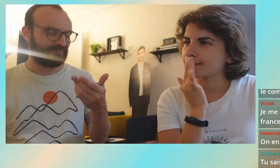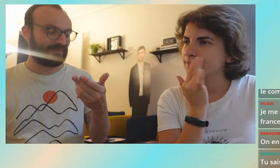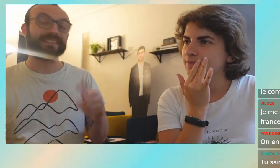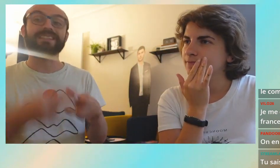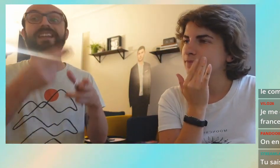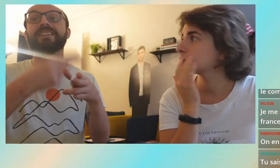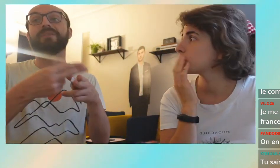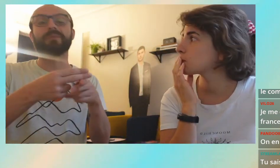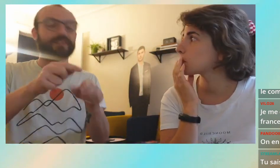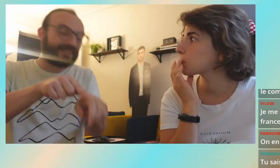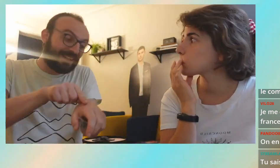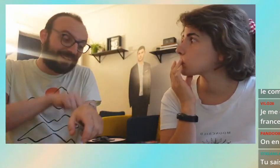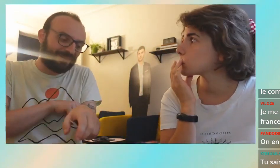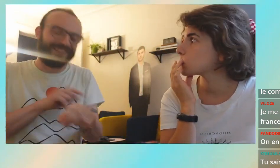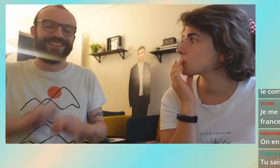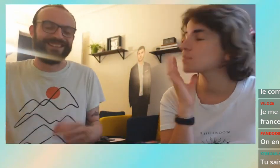Et qui a un nom très long.